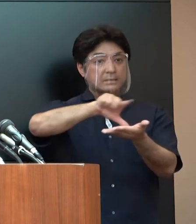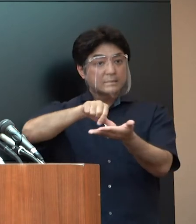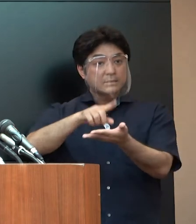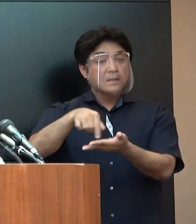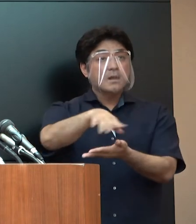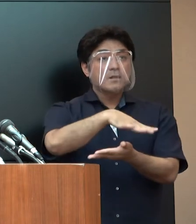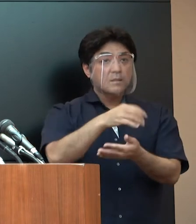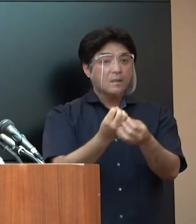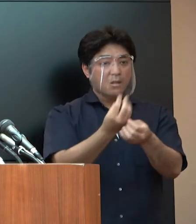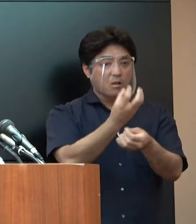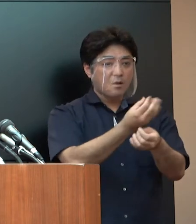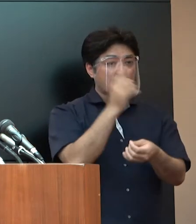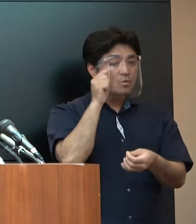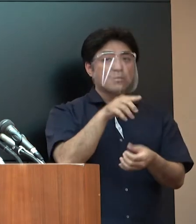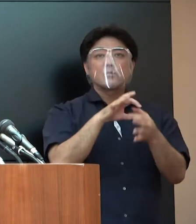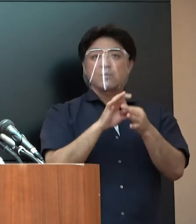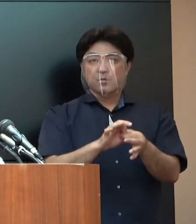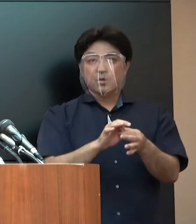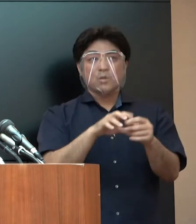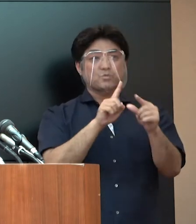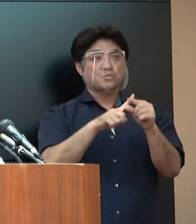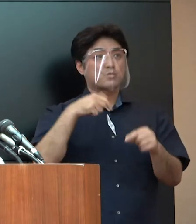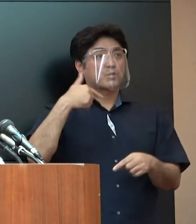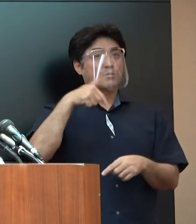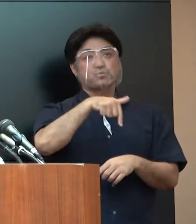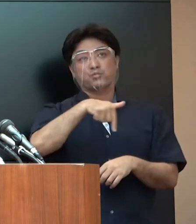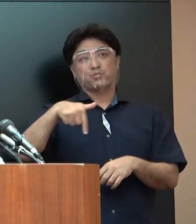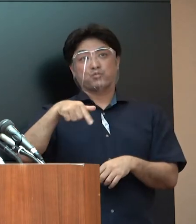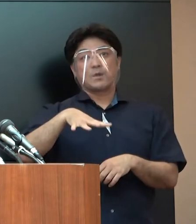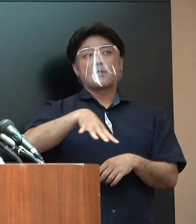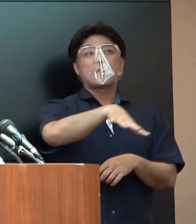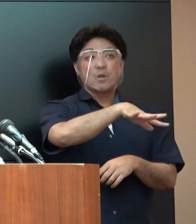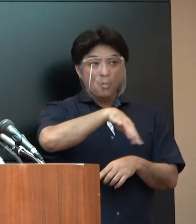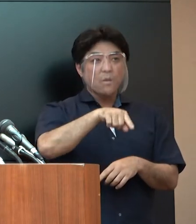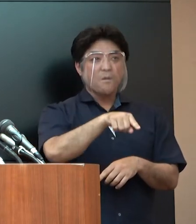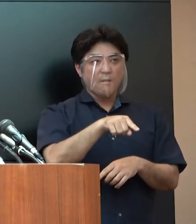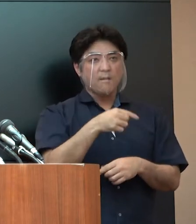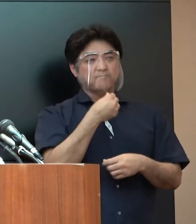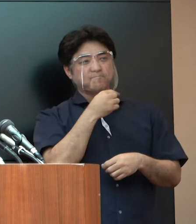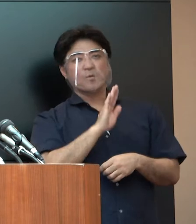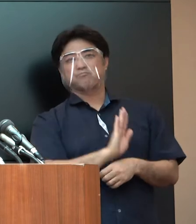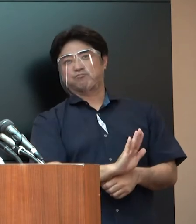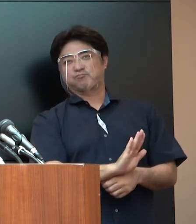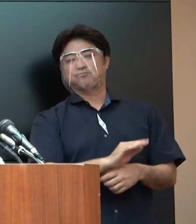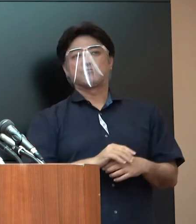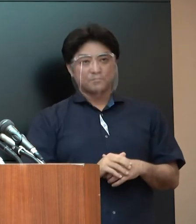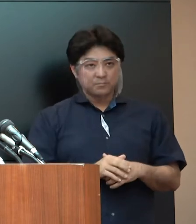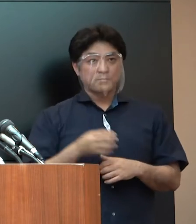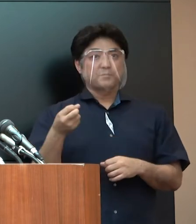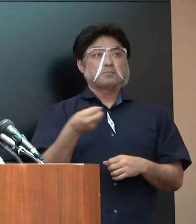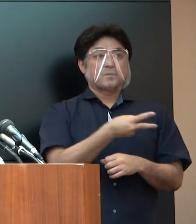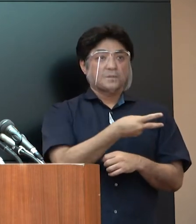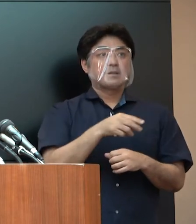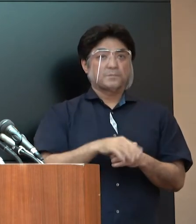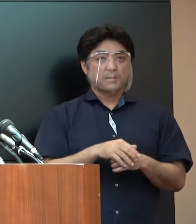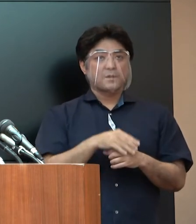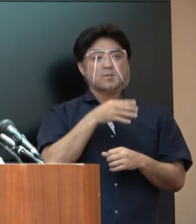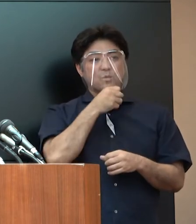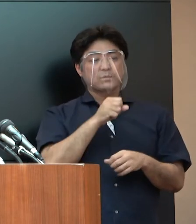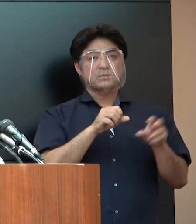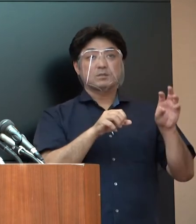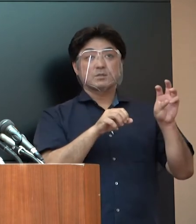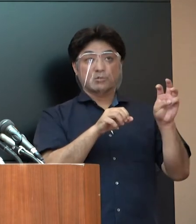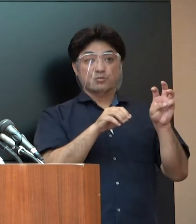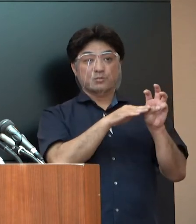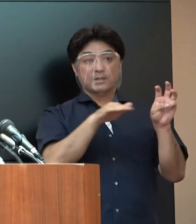ると考えられ、中南部については市中感染が懸念される状況であります。また30代以下が